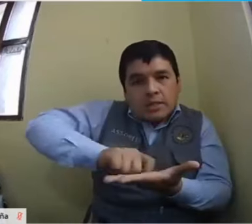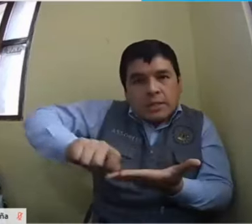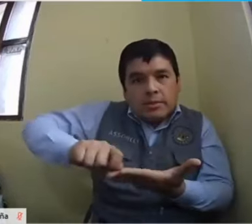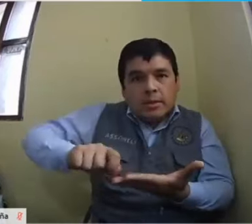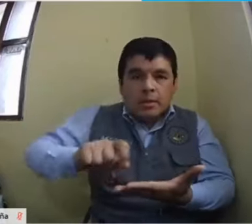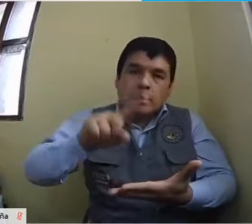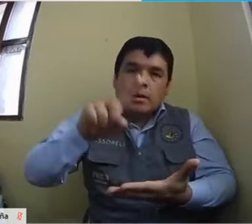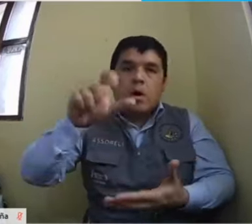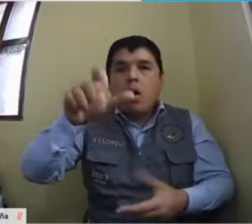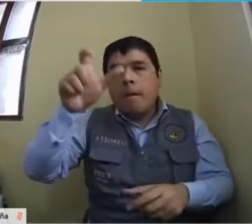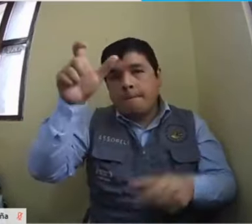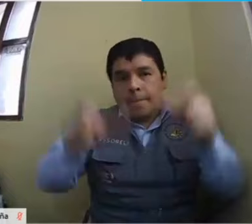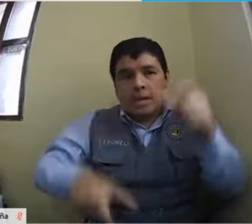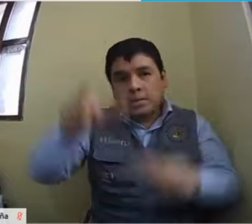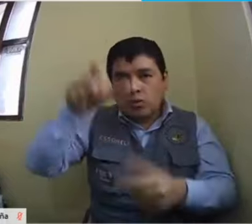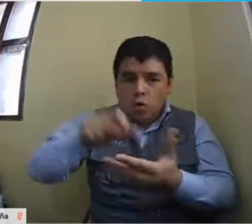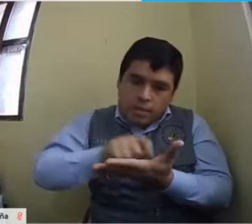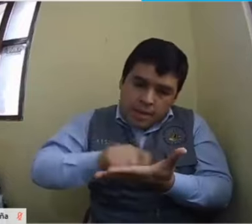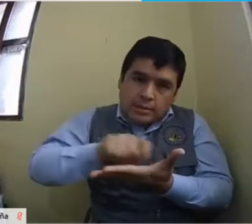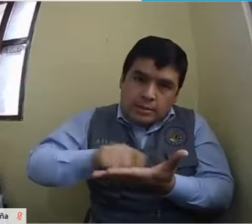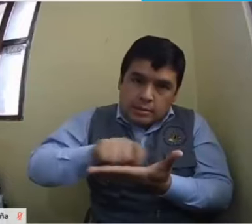Depende de ustedes cuando escriben.